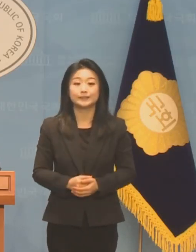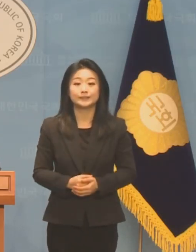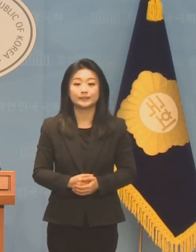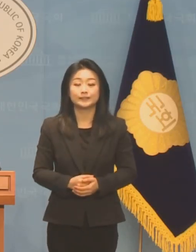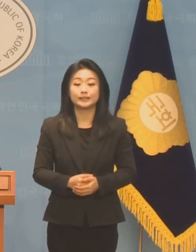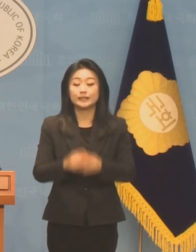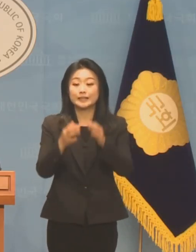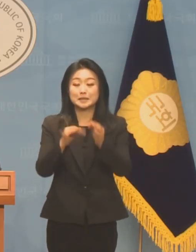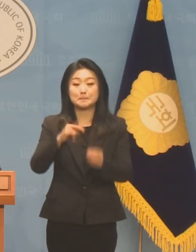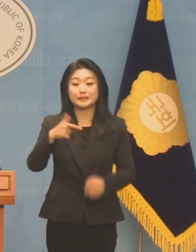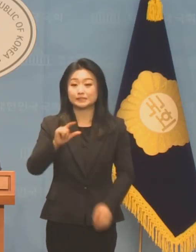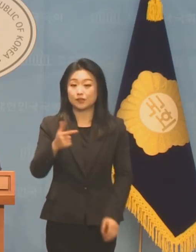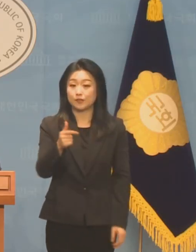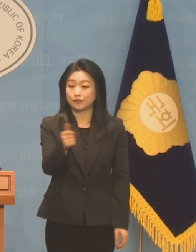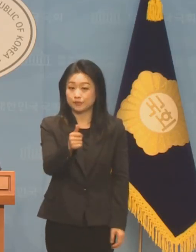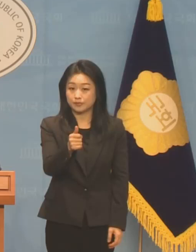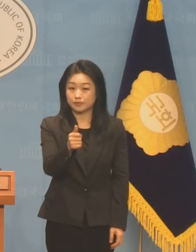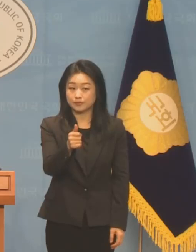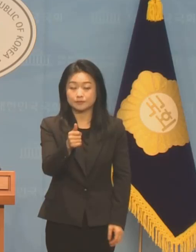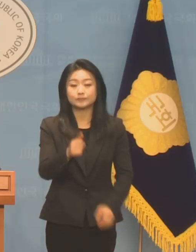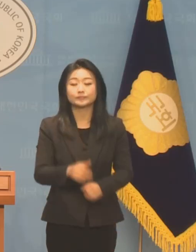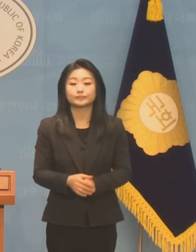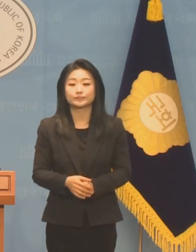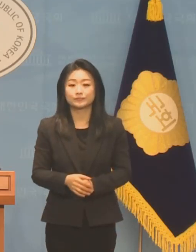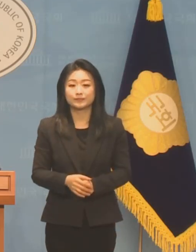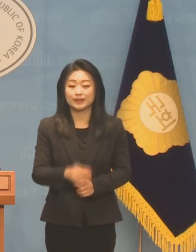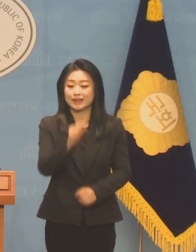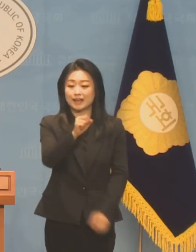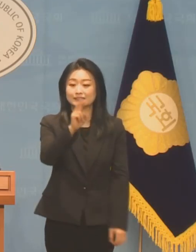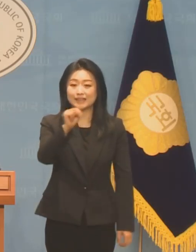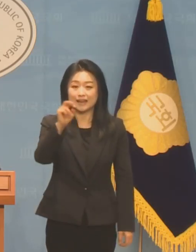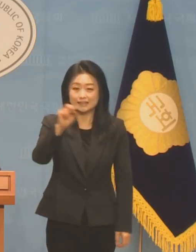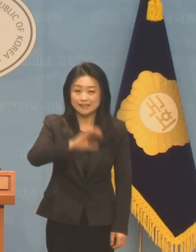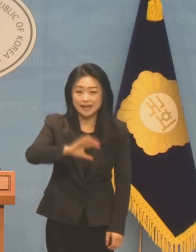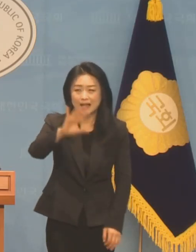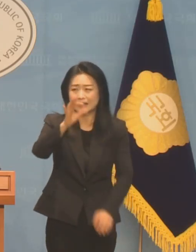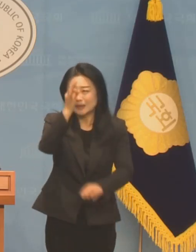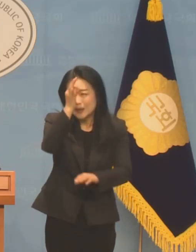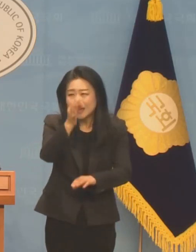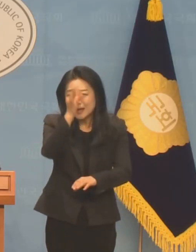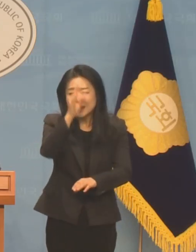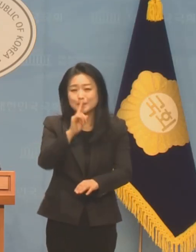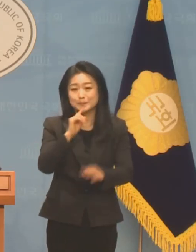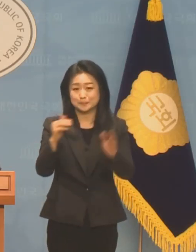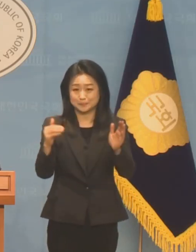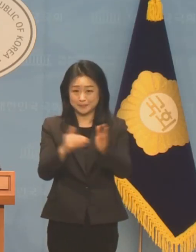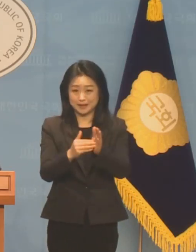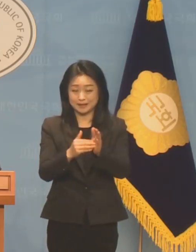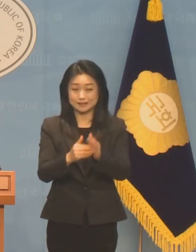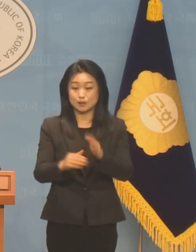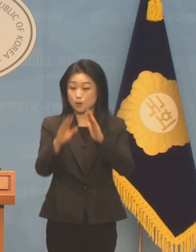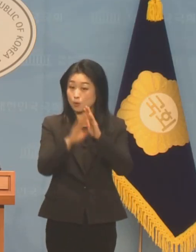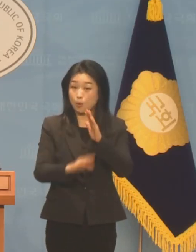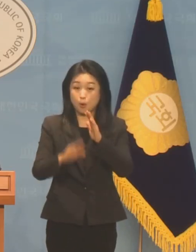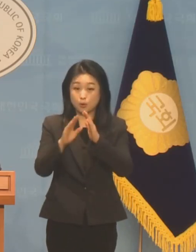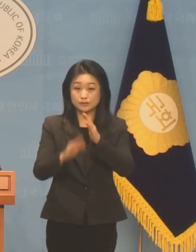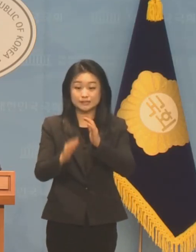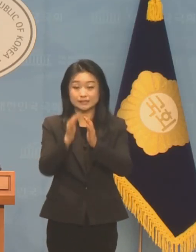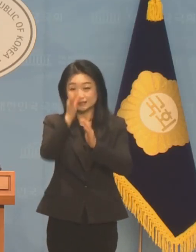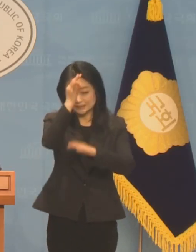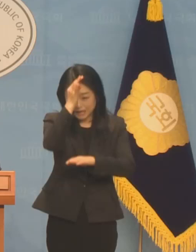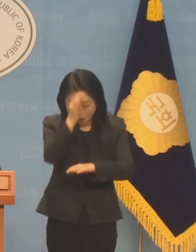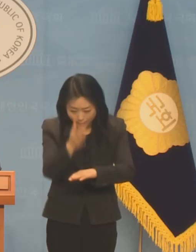더욱이 김민전 의원은 등 떠밀려 SNS에 사과문을 올렸을 뿐 제대로 된 사과를